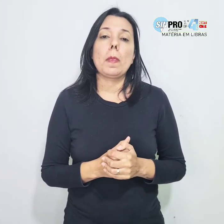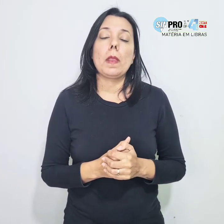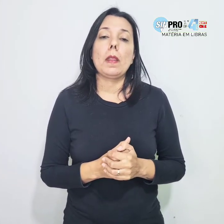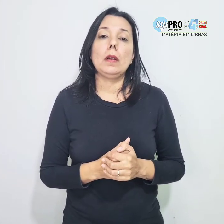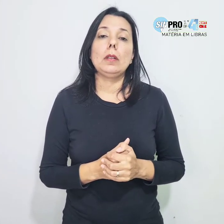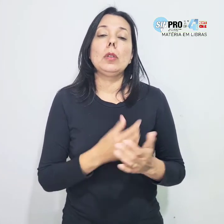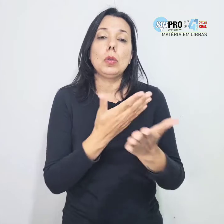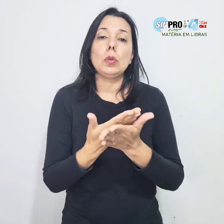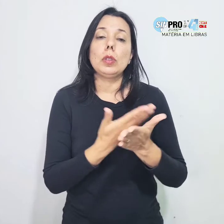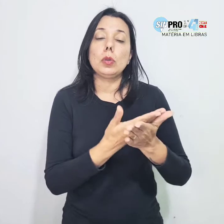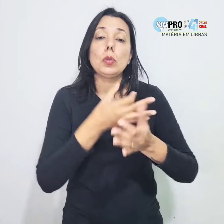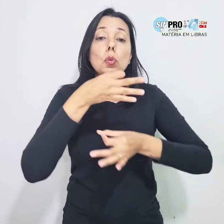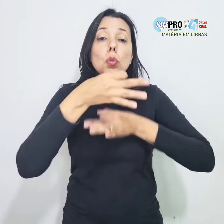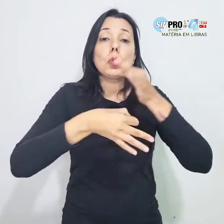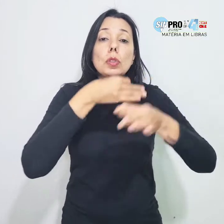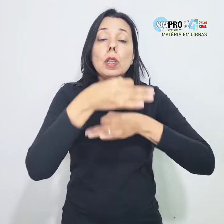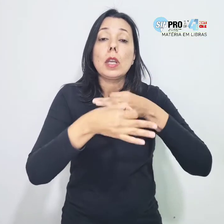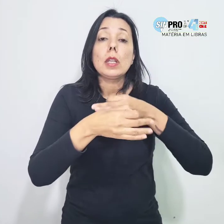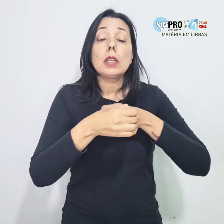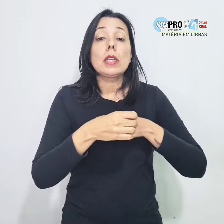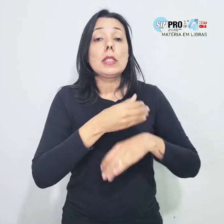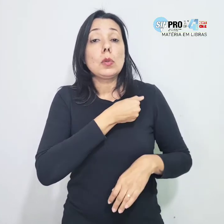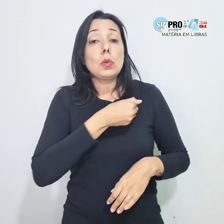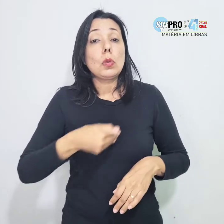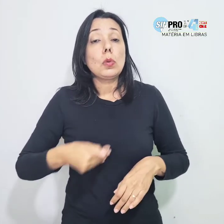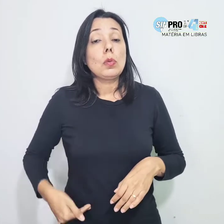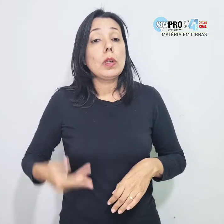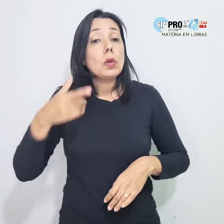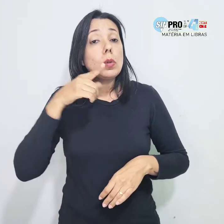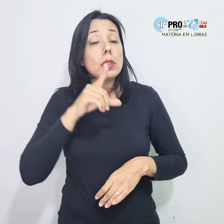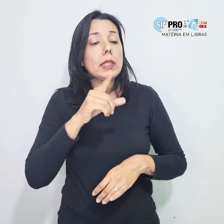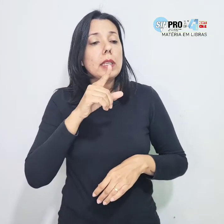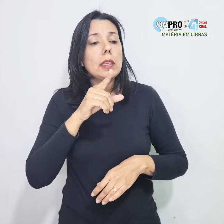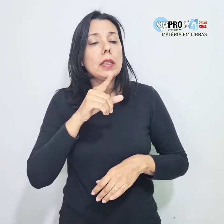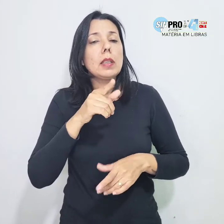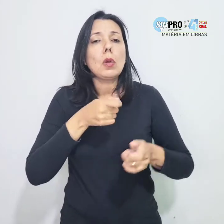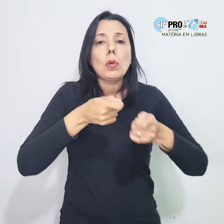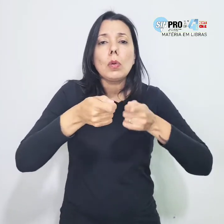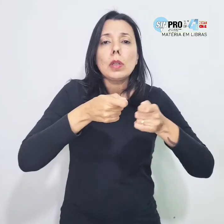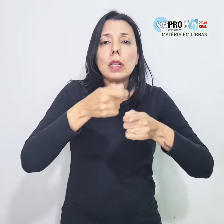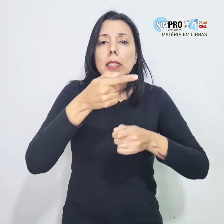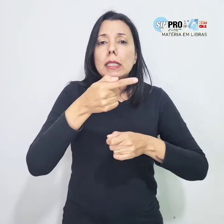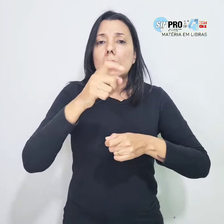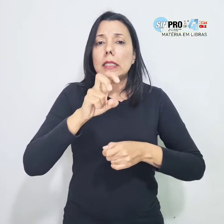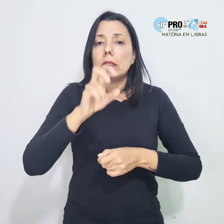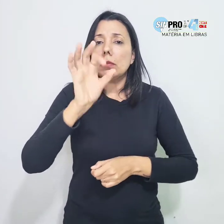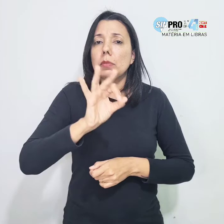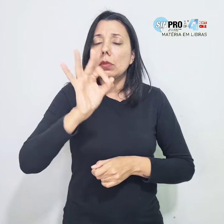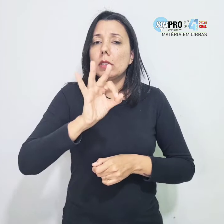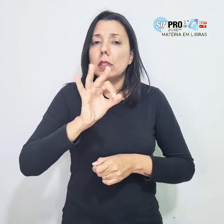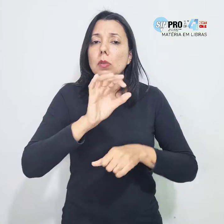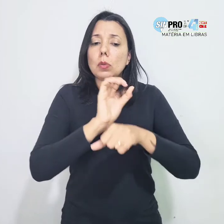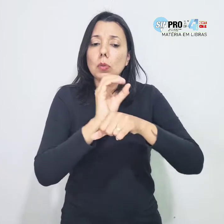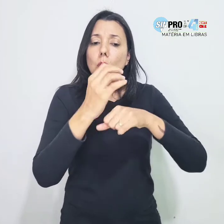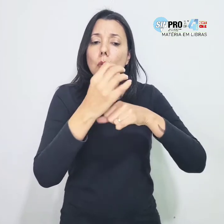O estudo sugere que, se as autoridades conseguirem detectar 75% dos casos de Covid com